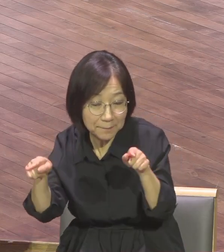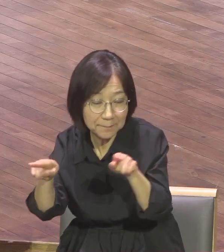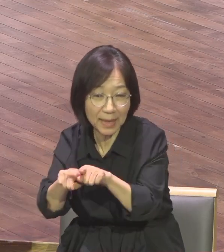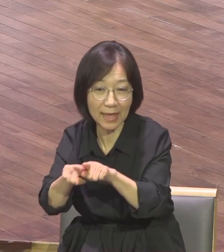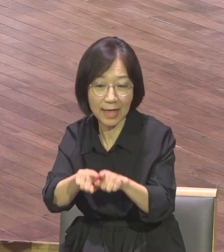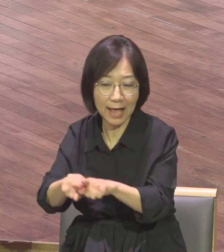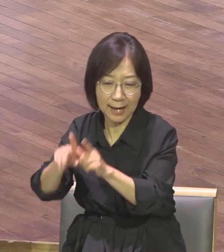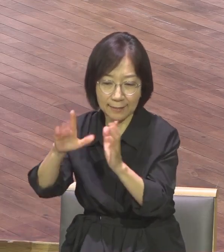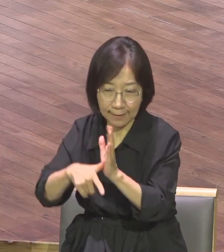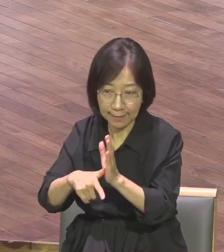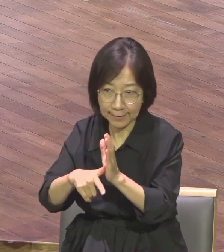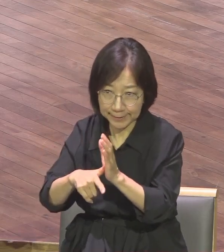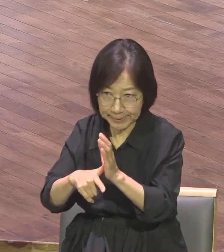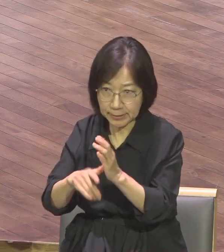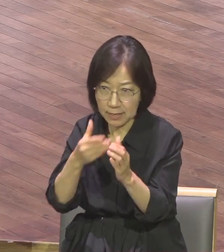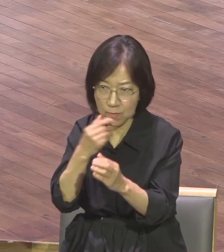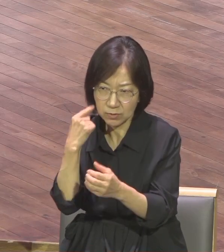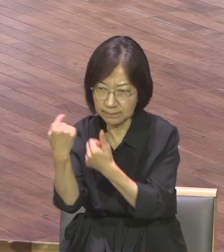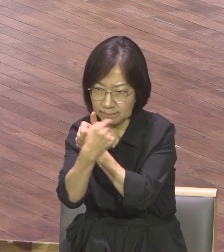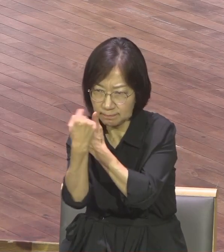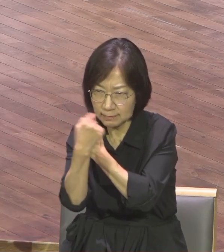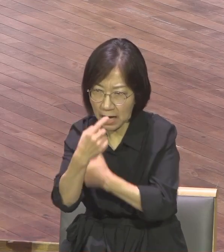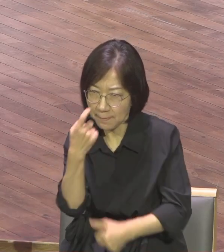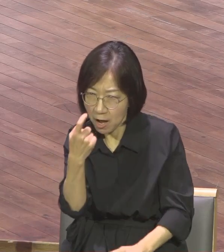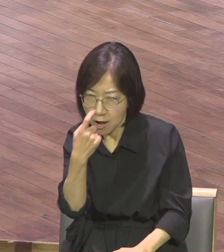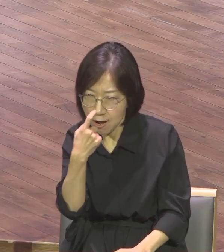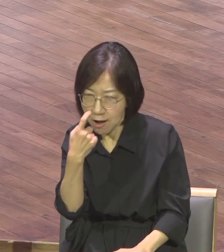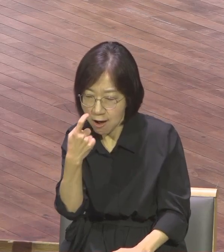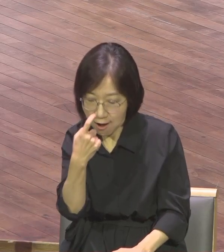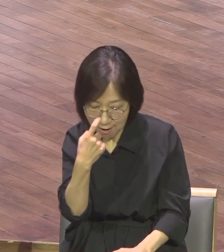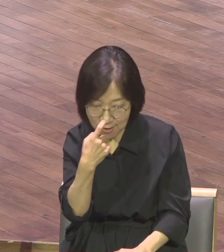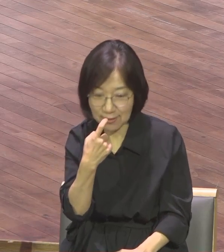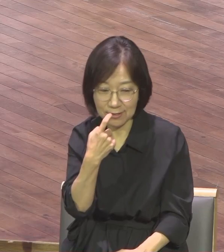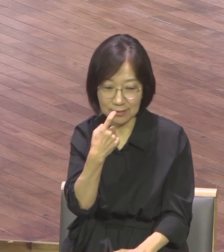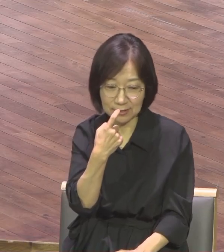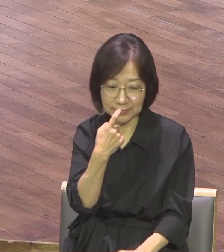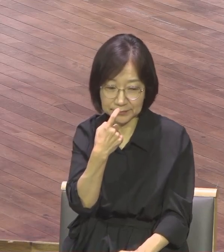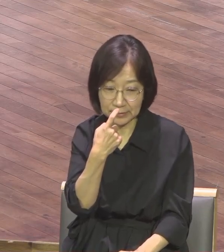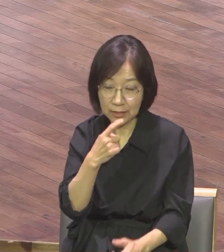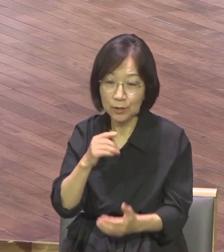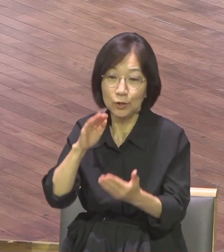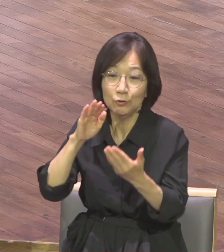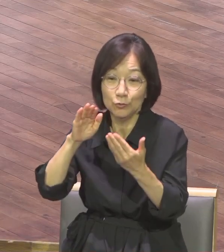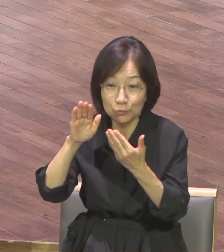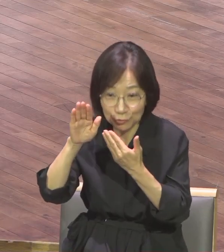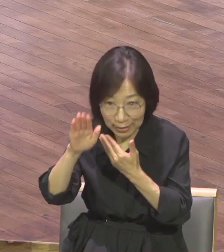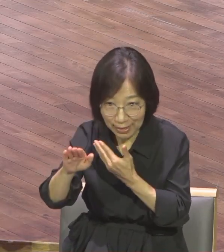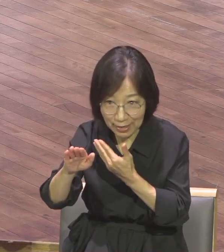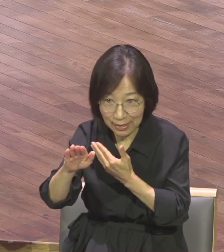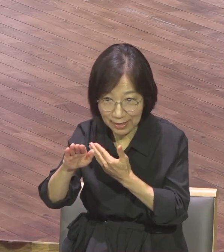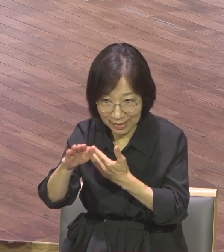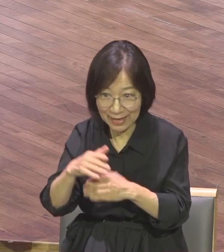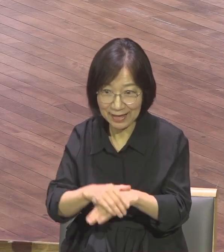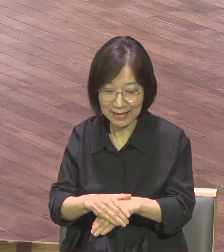이 팀사인을 받는 것입니다. 팀사인을 받았어요. 그 후에 즉시로